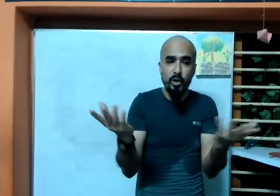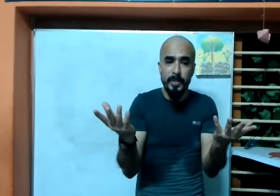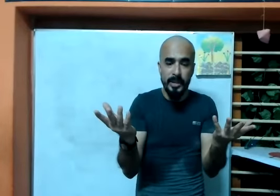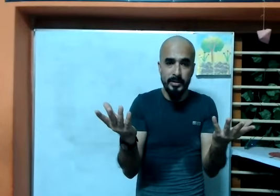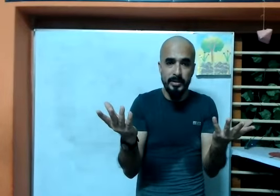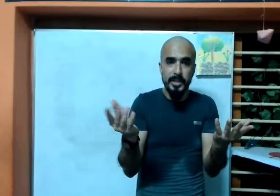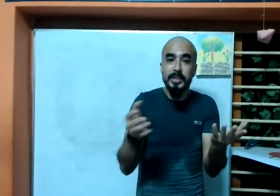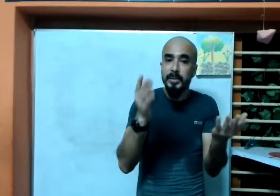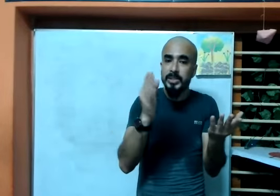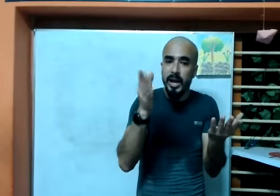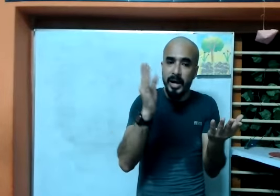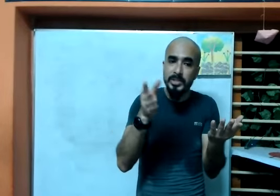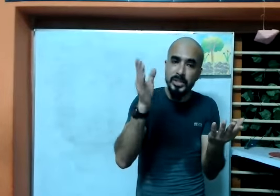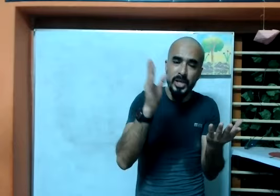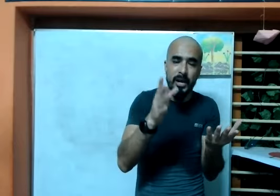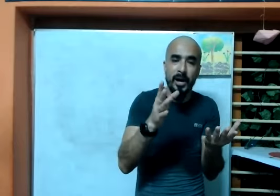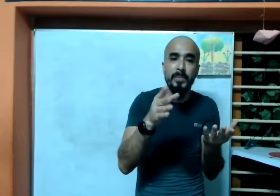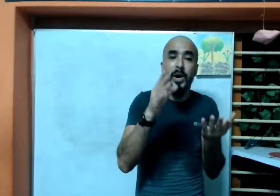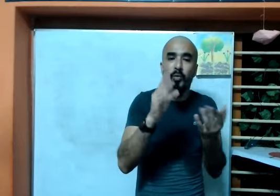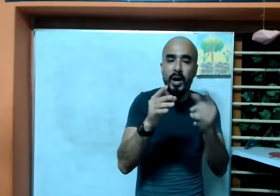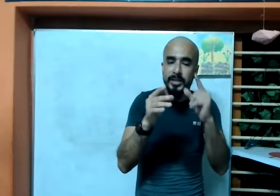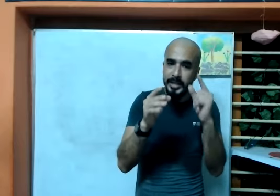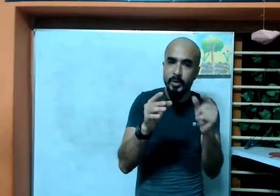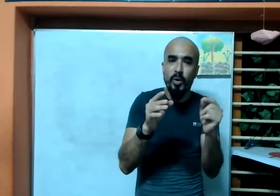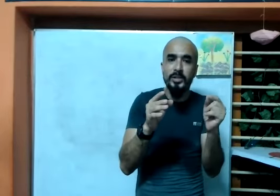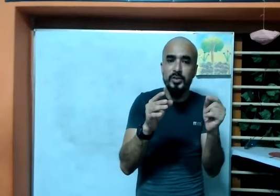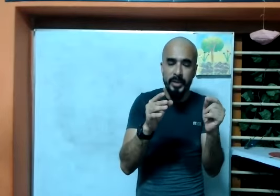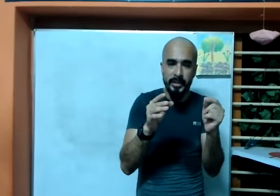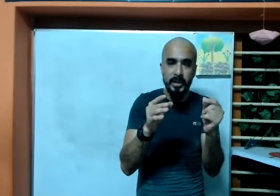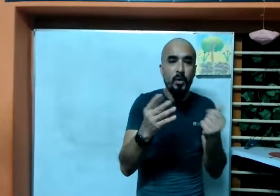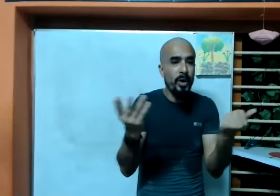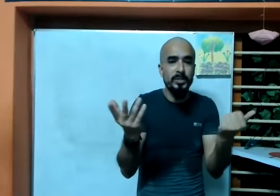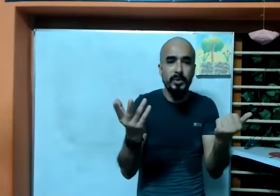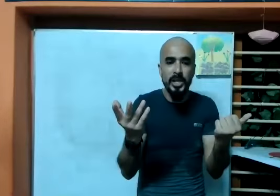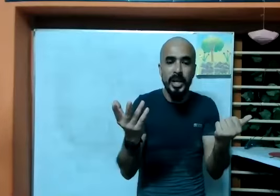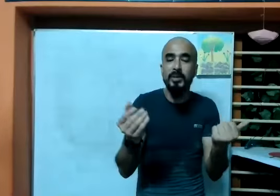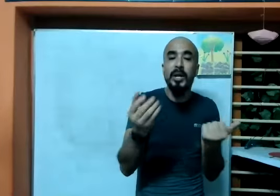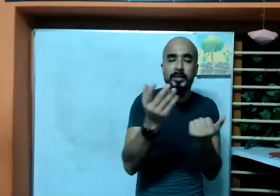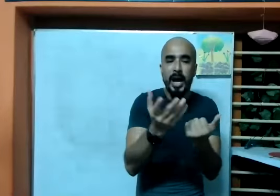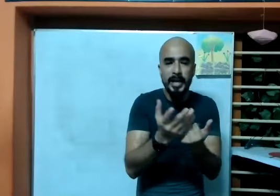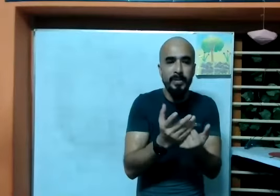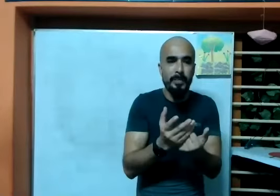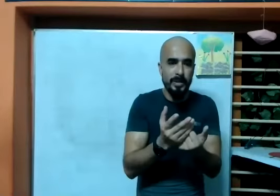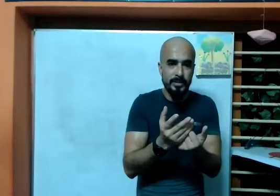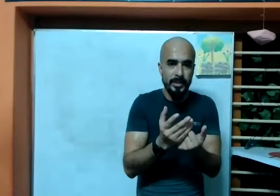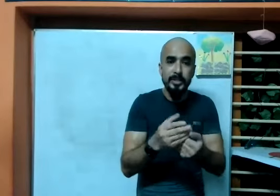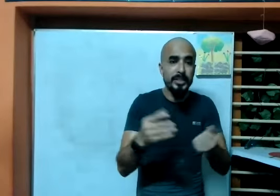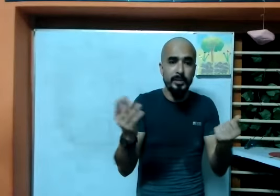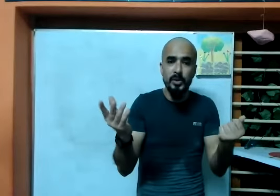করবে, সে বলছে আস্ট জারাব হোয়াট হি ওয়াজ ডুইং, ওয়াজ বলছে কেন, একটা আগের ব্যাপার, ইংলিশে বলছে